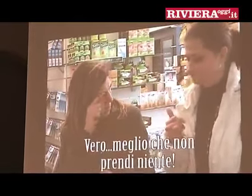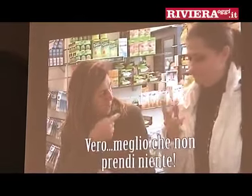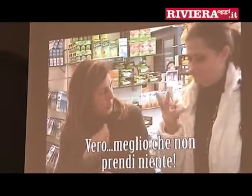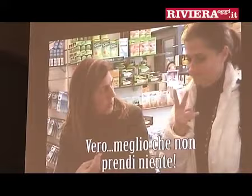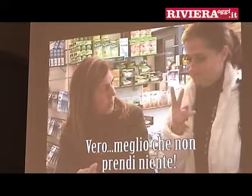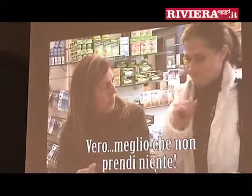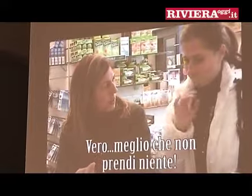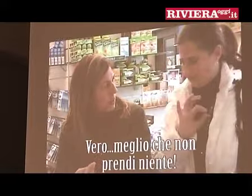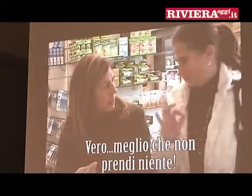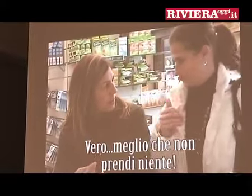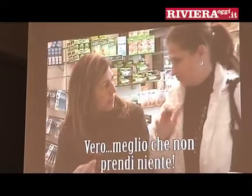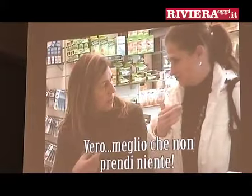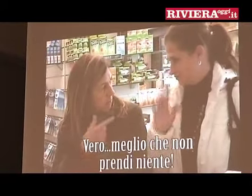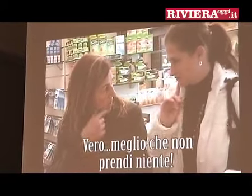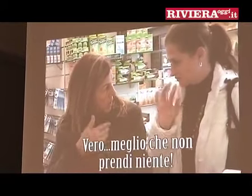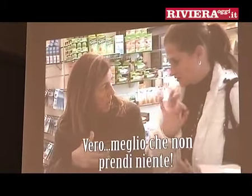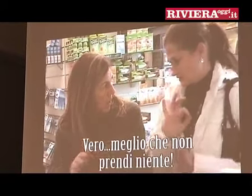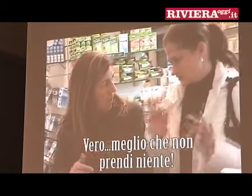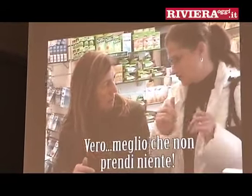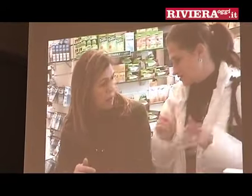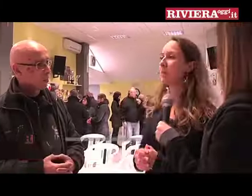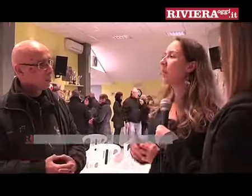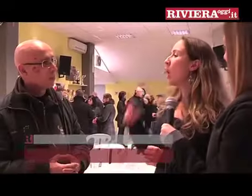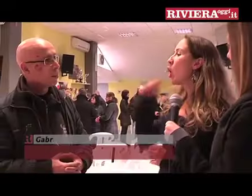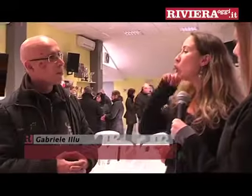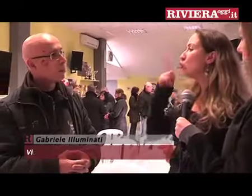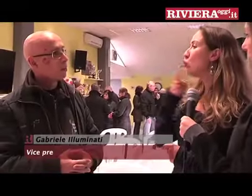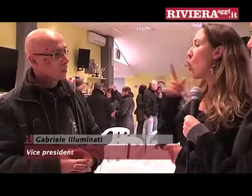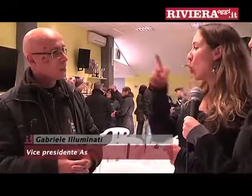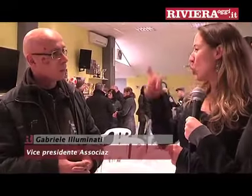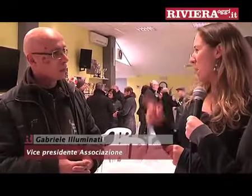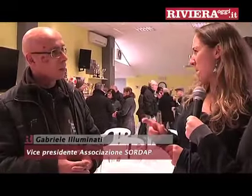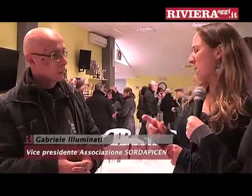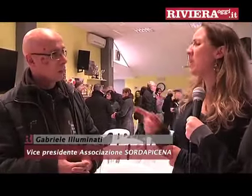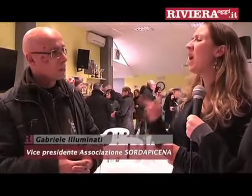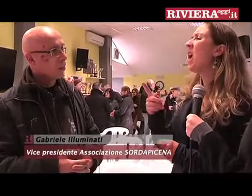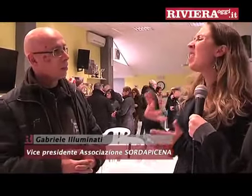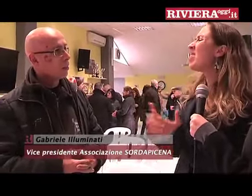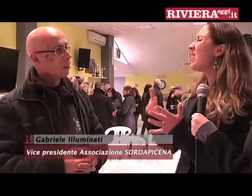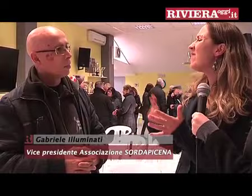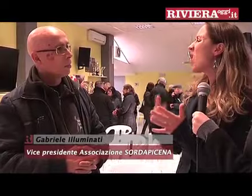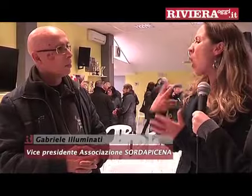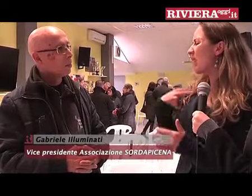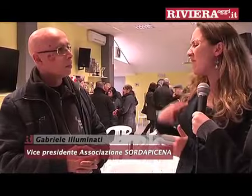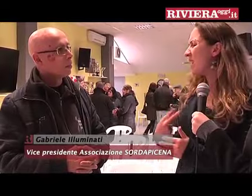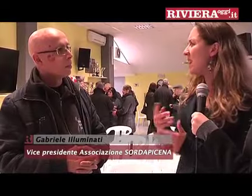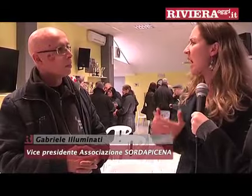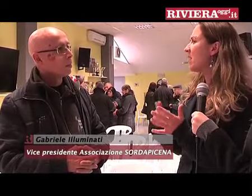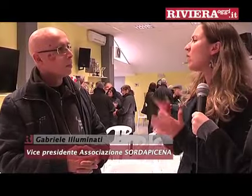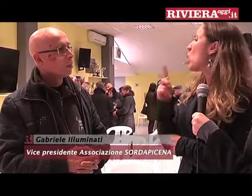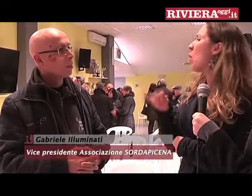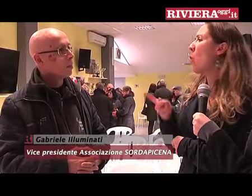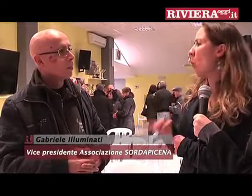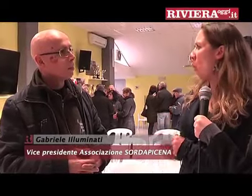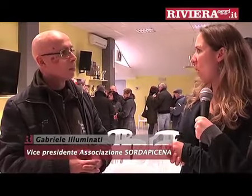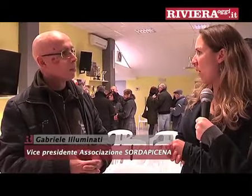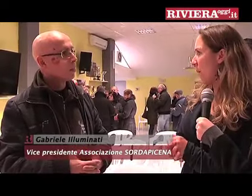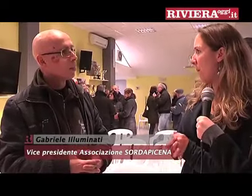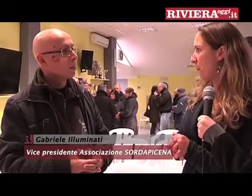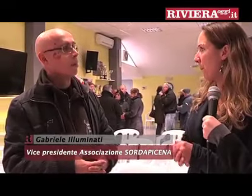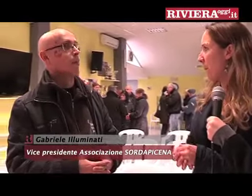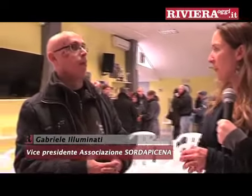quando una persona sorda incontra un udente. Quali sono le problematiche che un sordo incontra nella sua vita quotidiana in